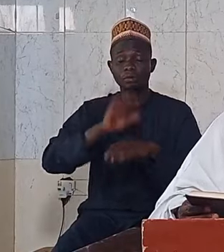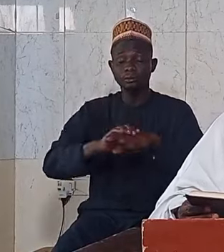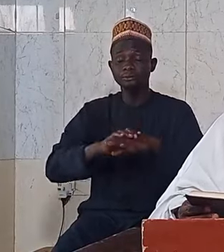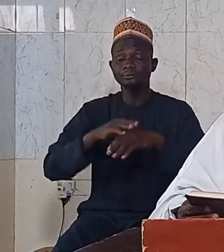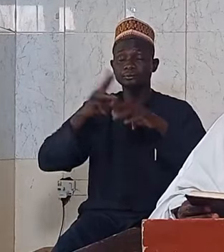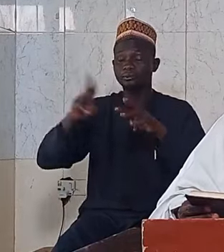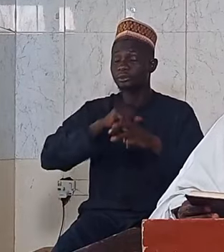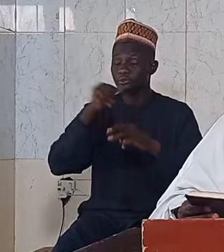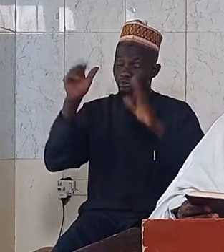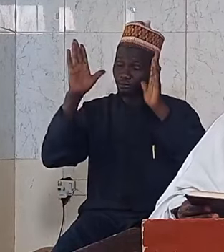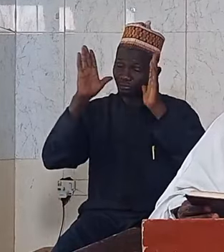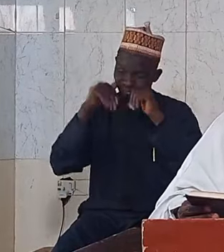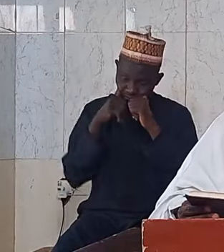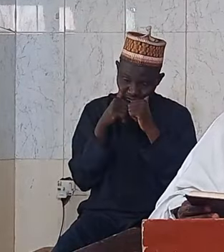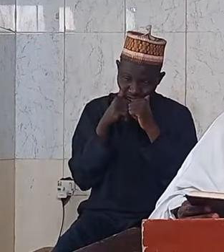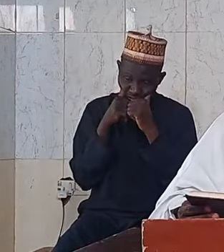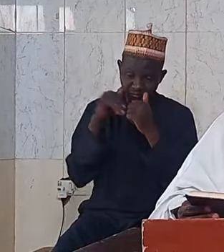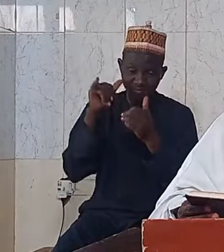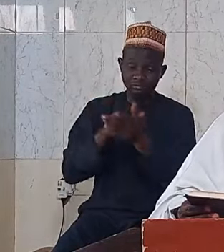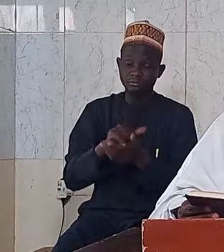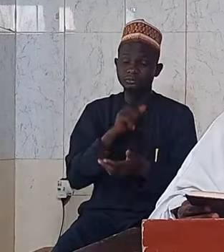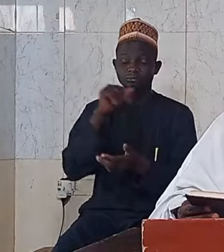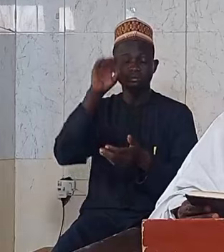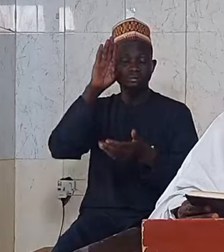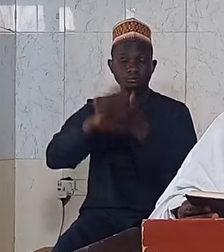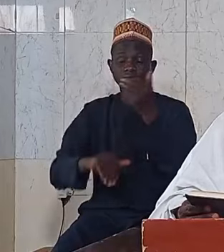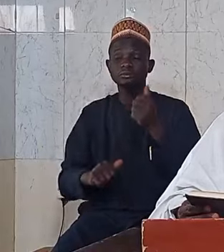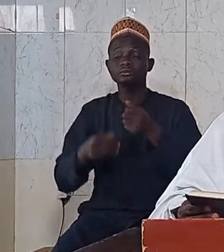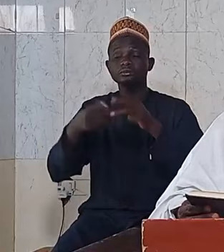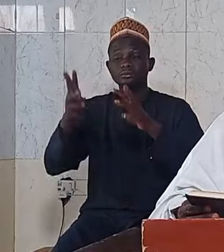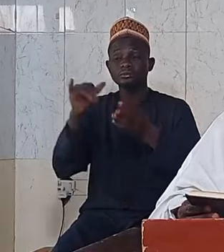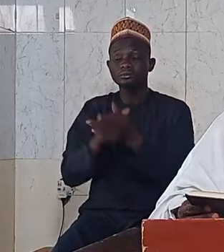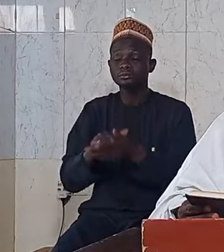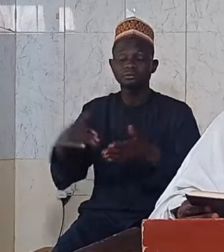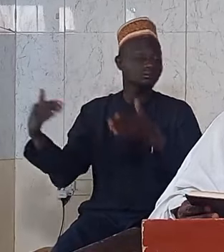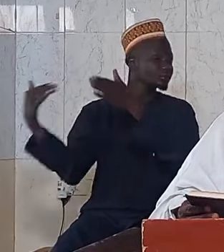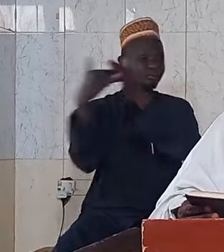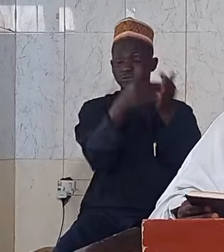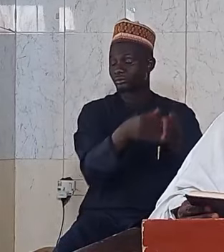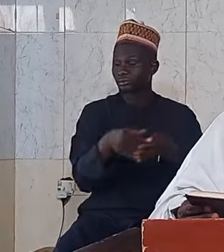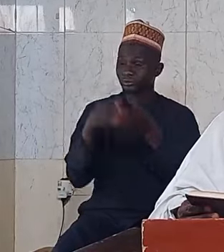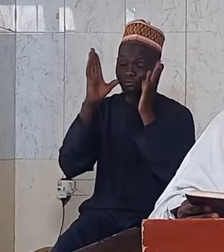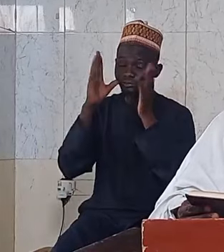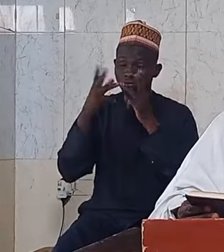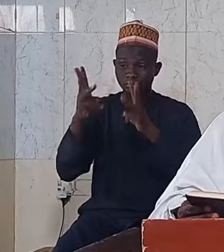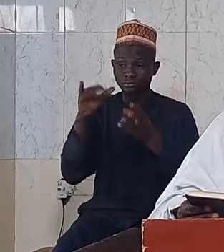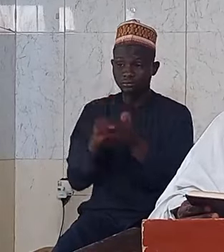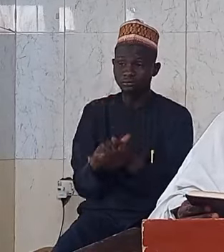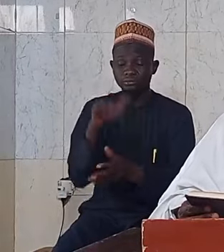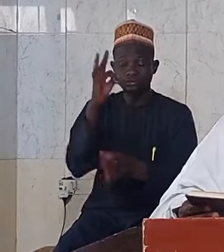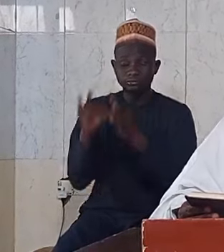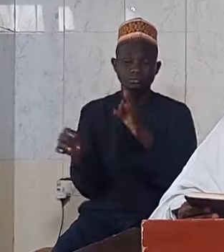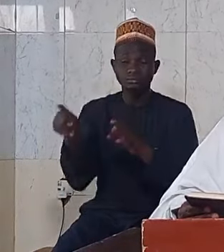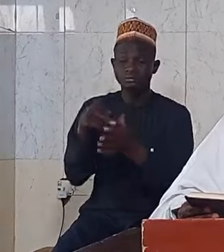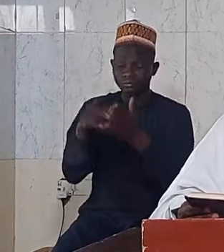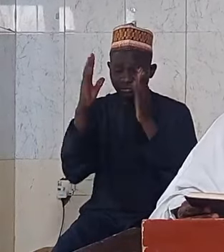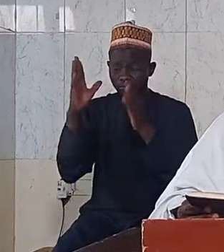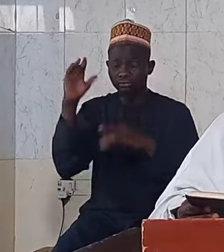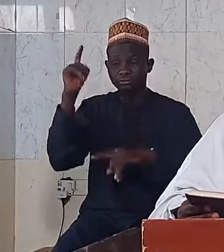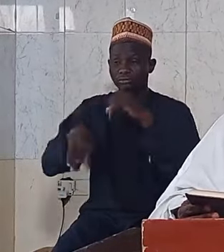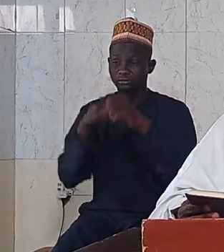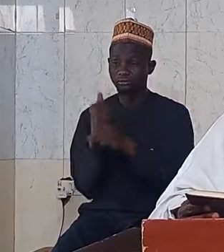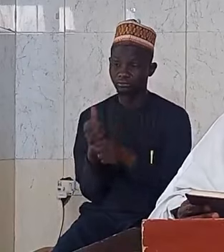wa muqtabayatihi wannan yana daga cikin yanki yanki na kafirci kuma yana cikin abin da in dai da kafirci to ba a